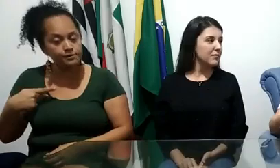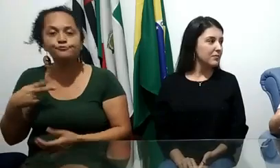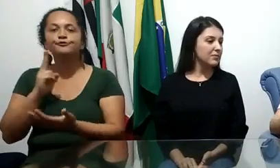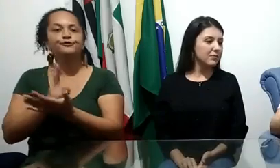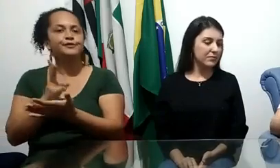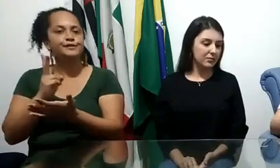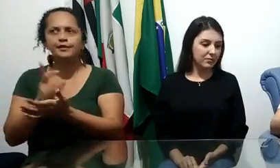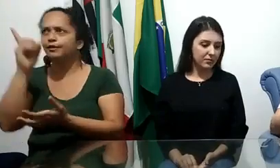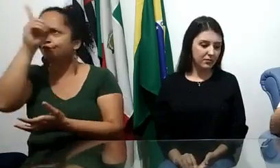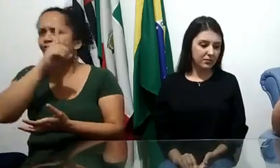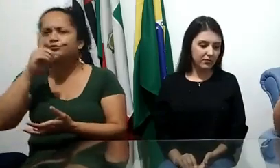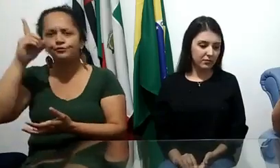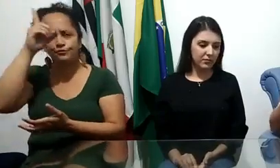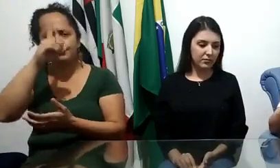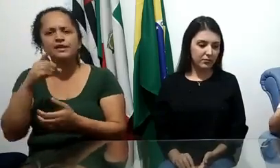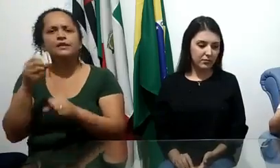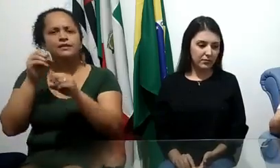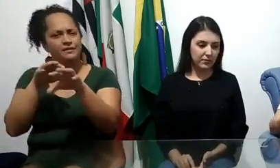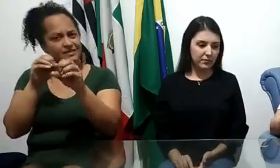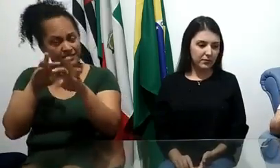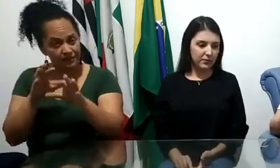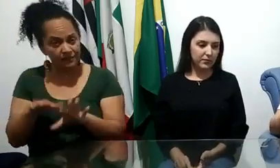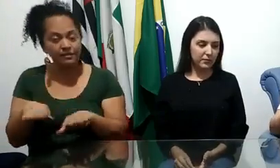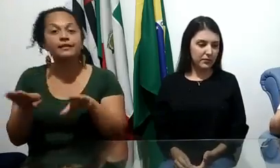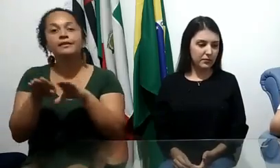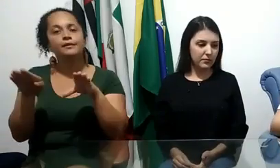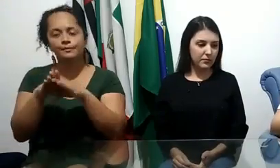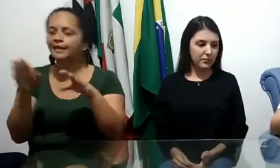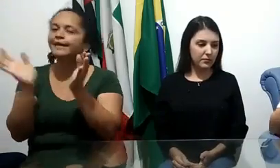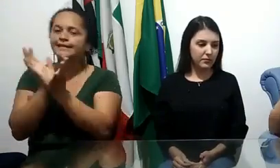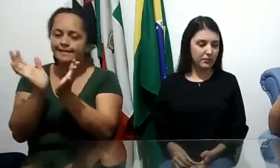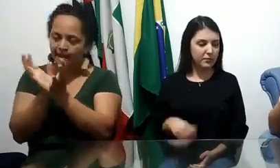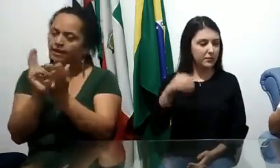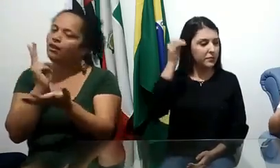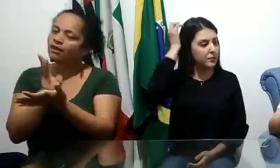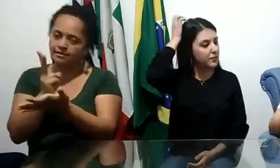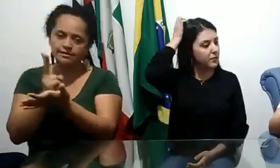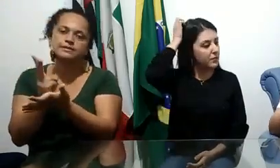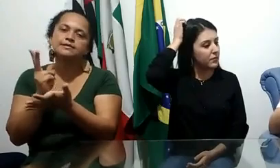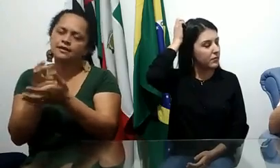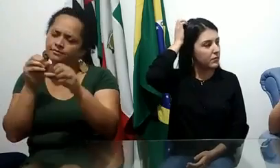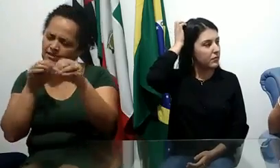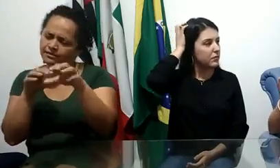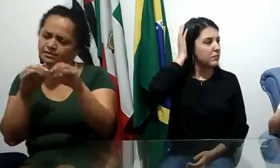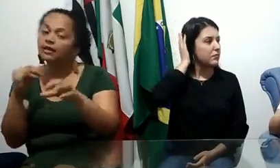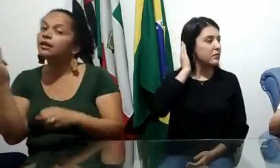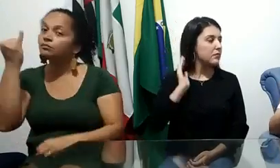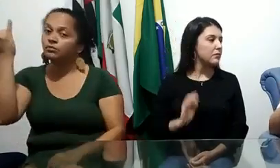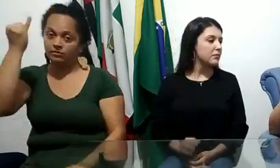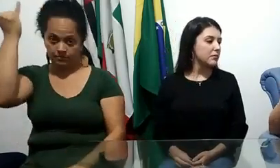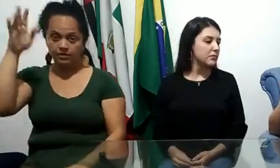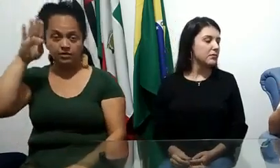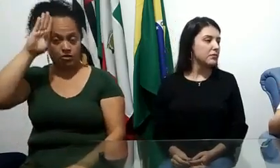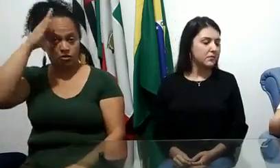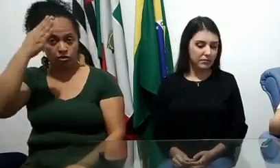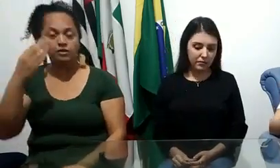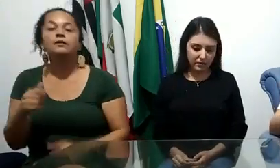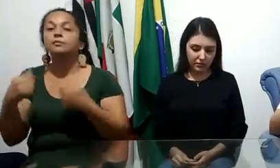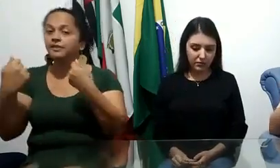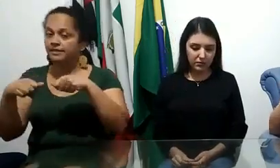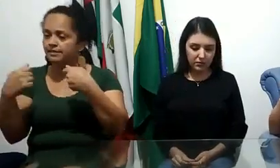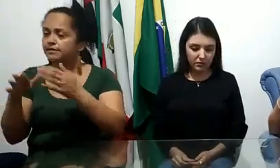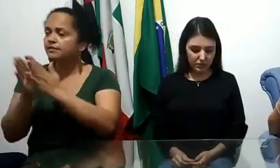as células sobre a importância de ter comunhão com o Espírito Santo, da oração em línguas, da meditação, da